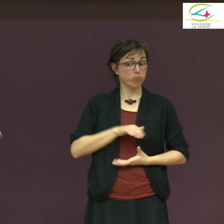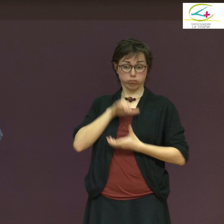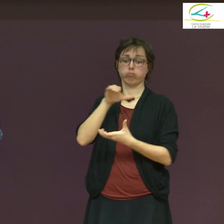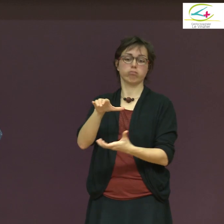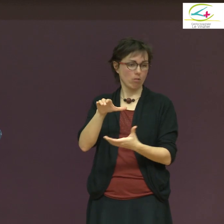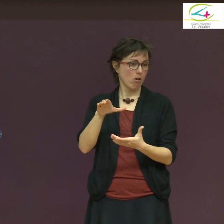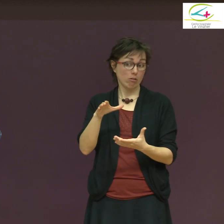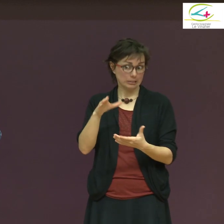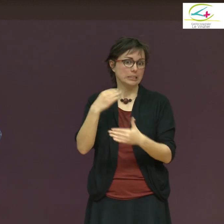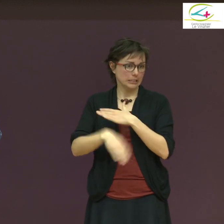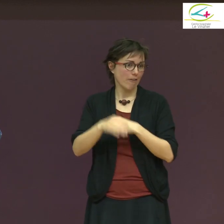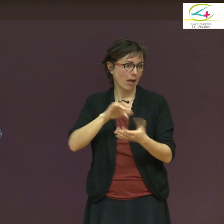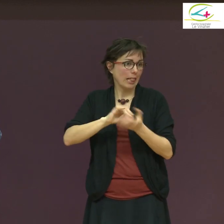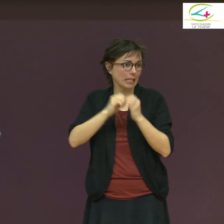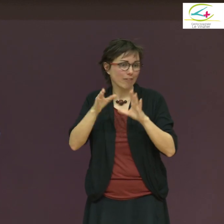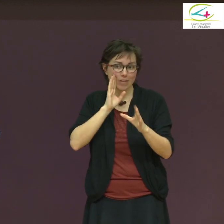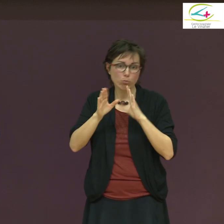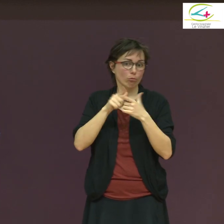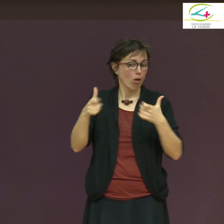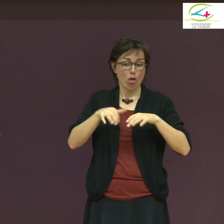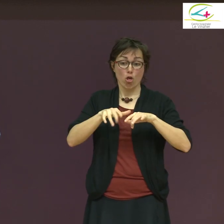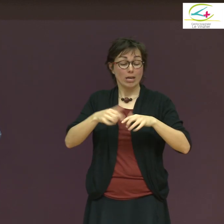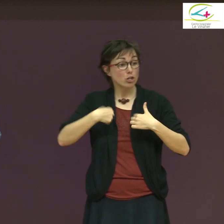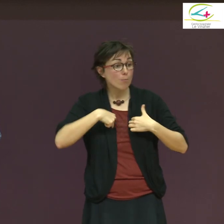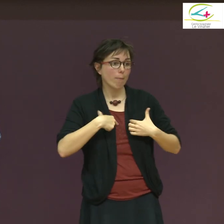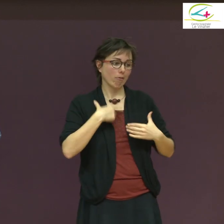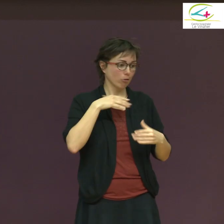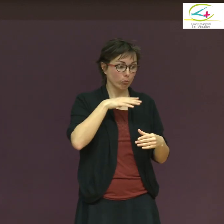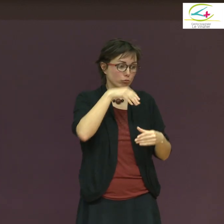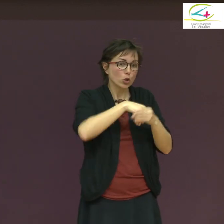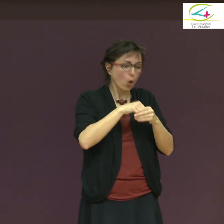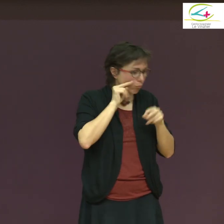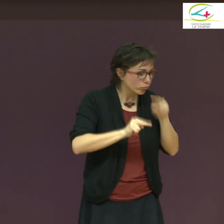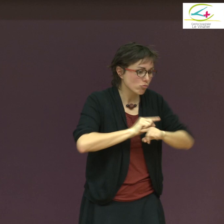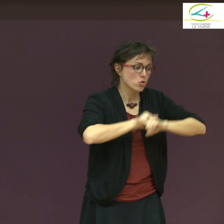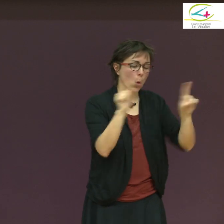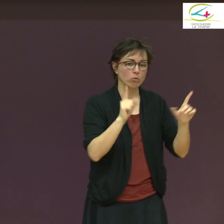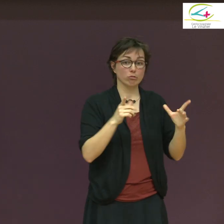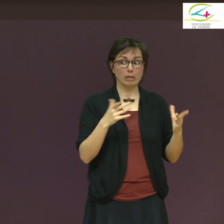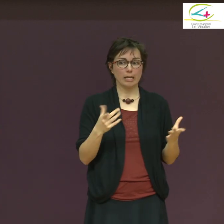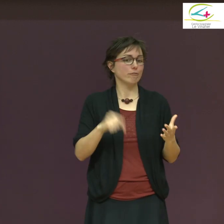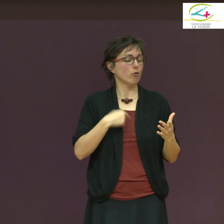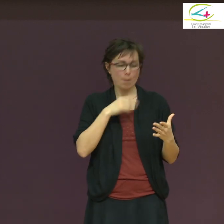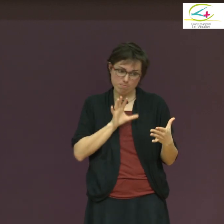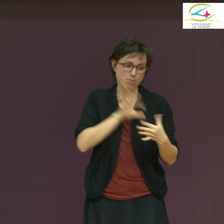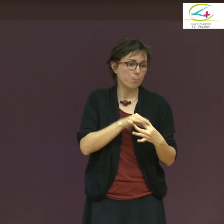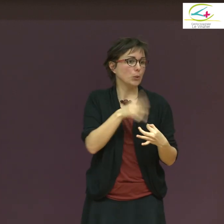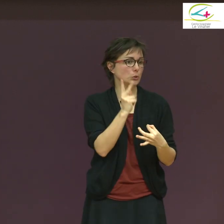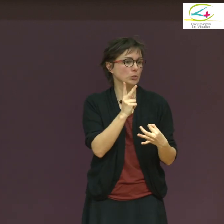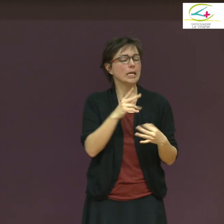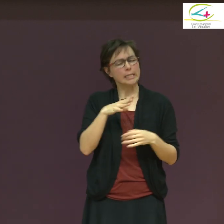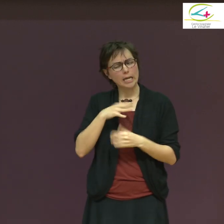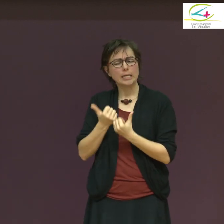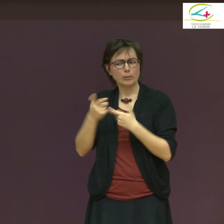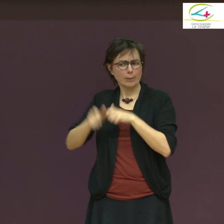sociaux. On sait où elles sont et nous, on n'y est pas. Donc, il y a vraiment un truc où il faut qu'on y aille. Il y a quelques assistants, enfin,